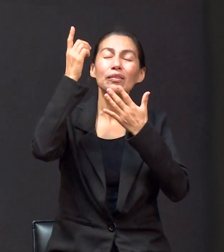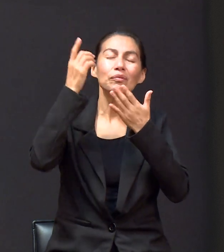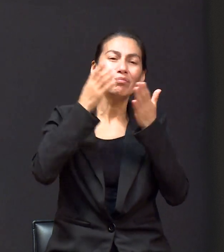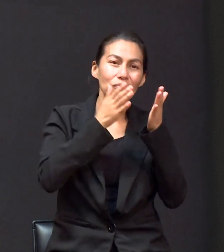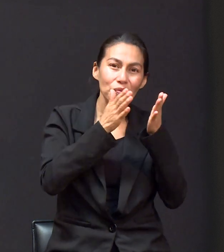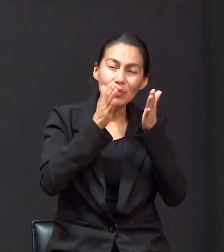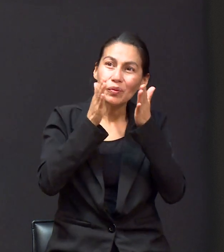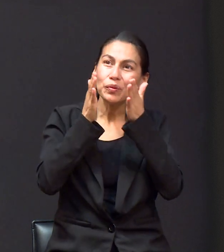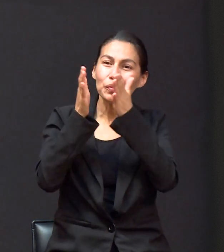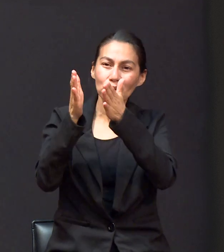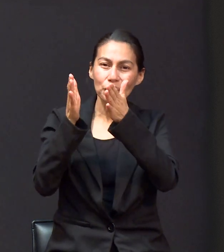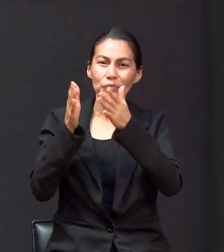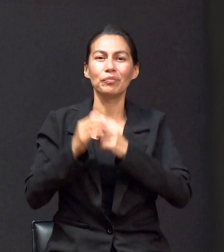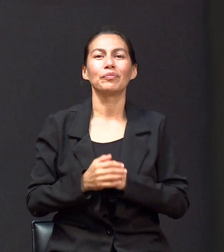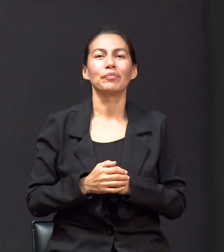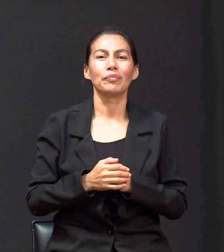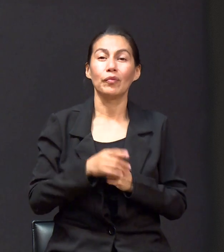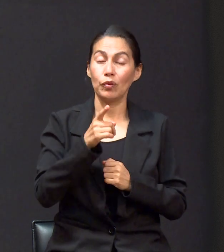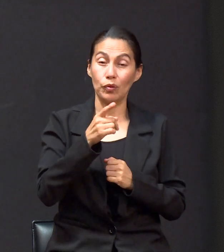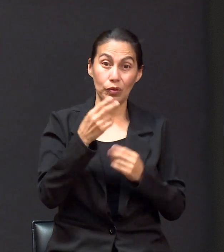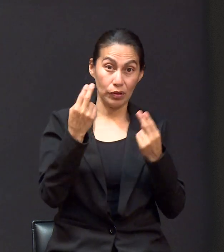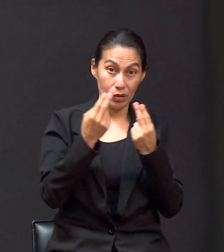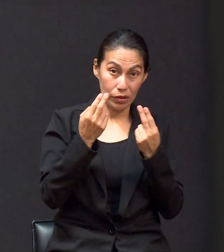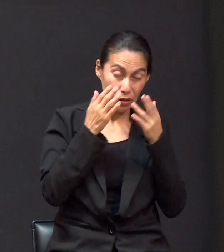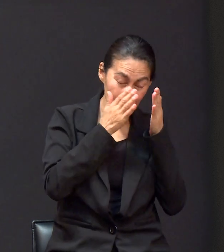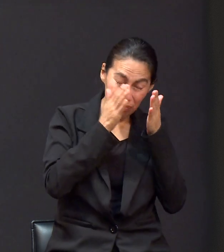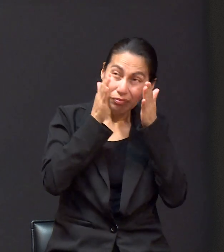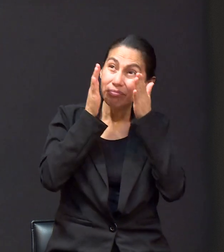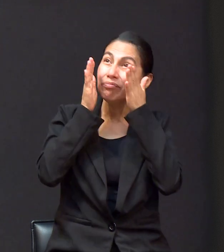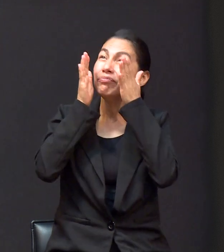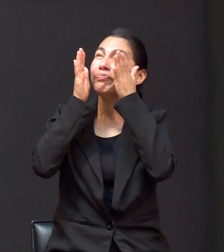necesitas focalizarte, necesitas